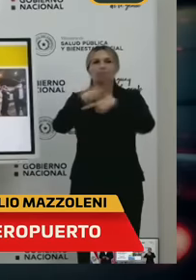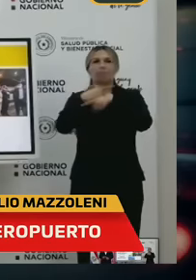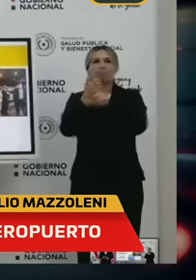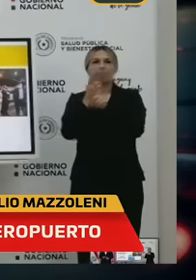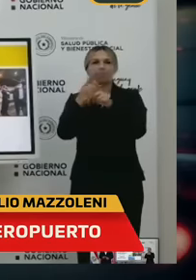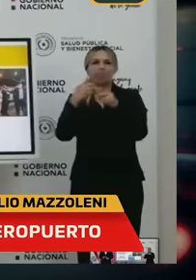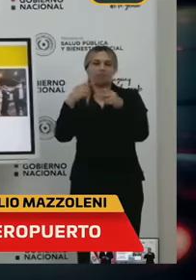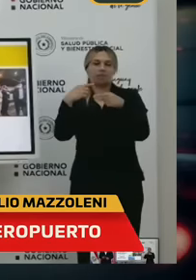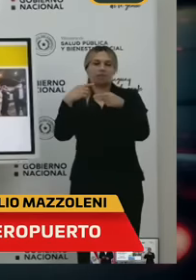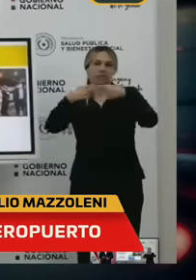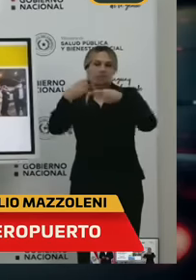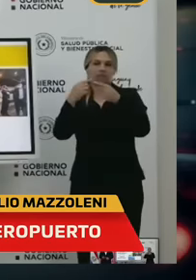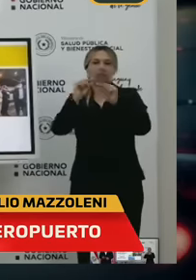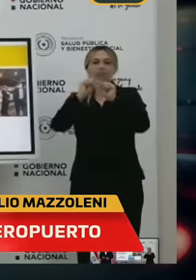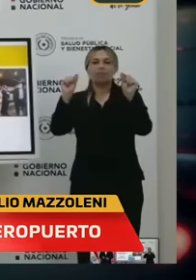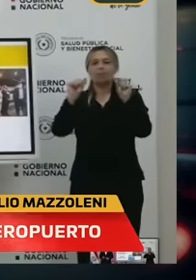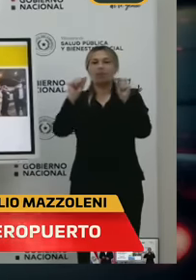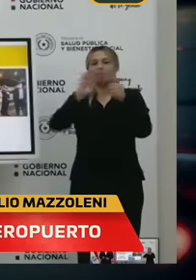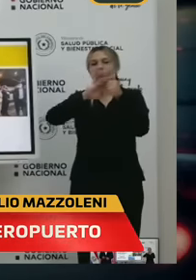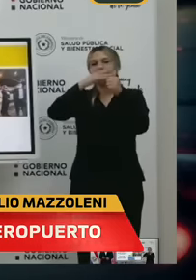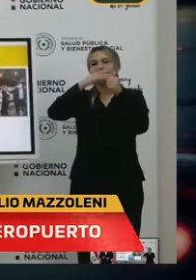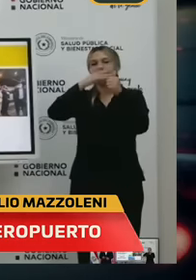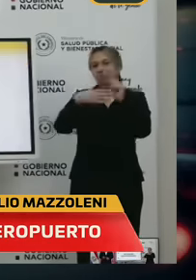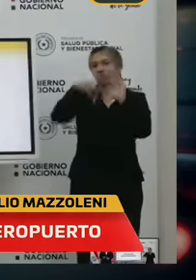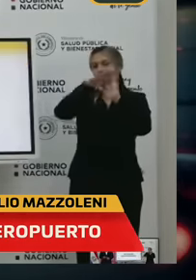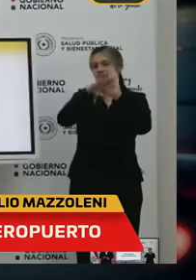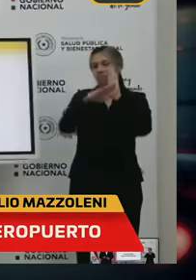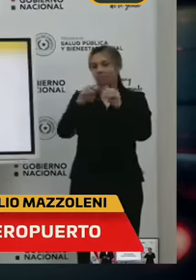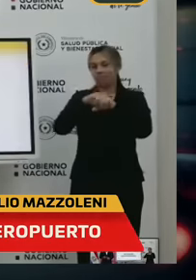a potenciales ajustes en los protocolos.